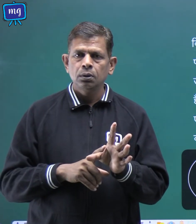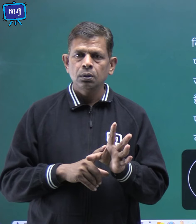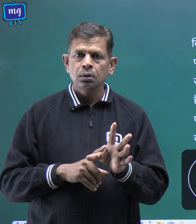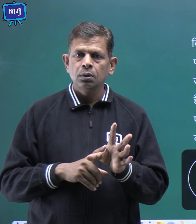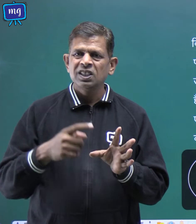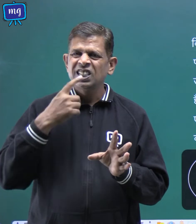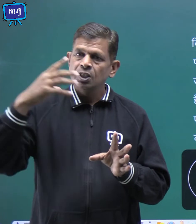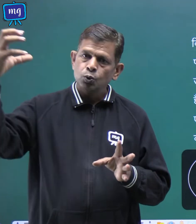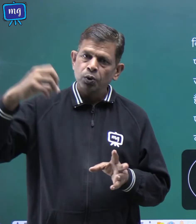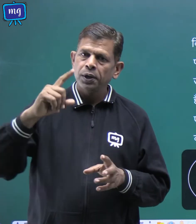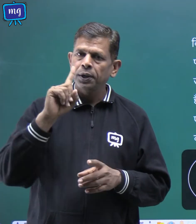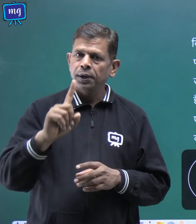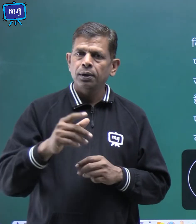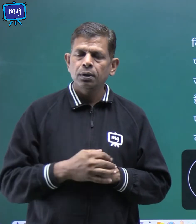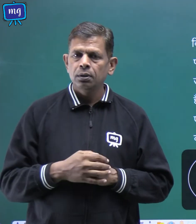सूर्य की एक